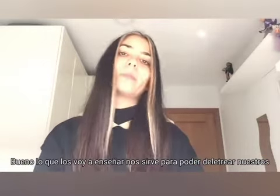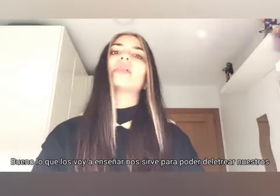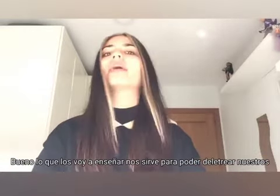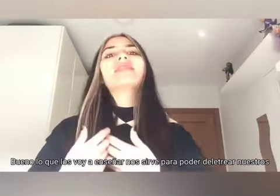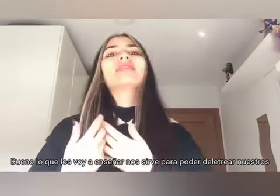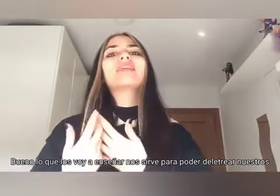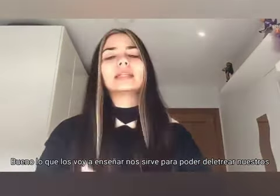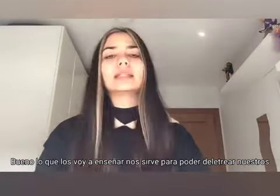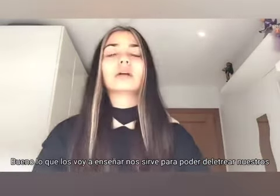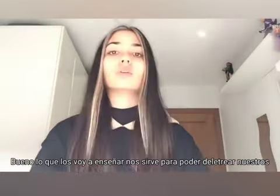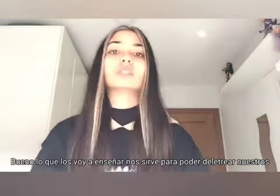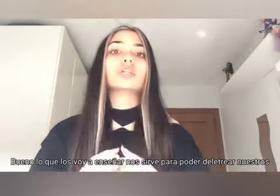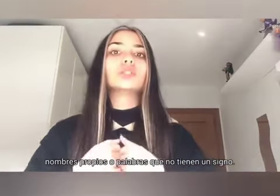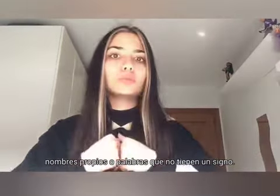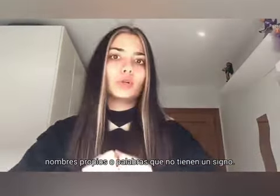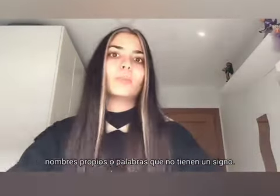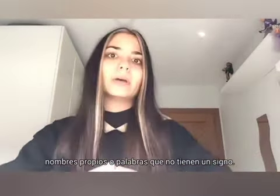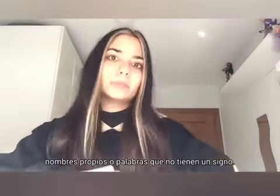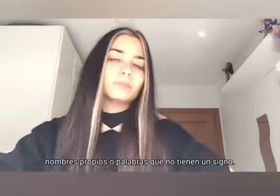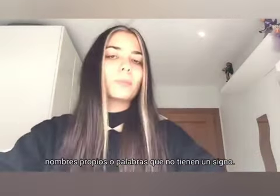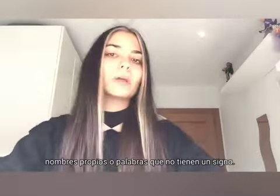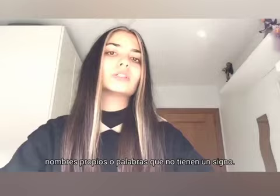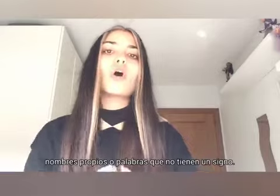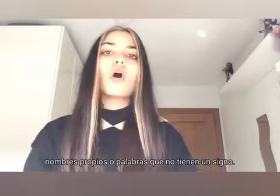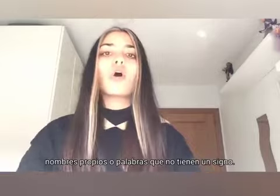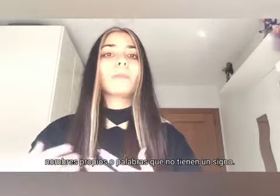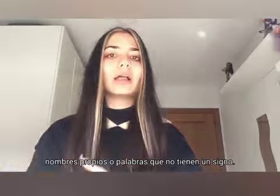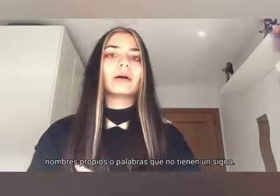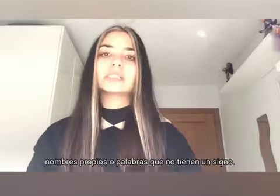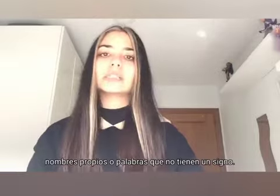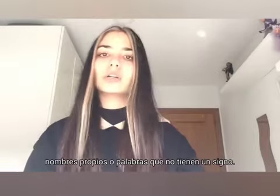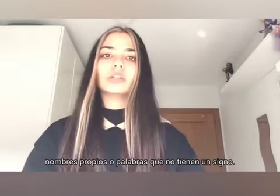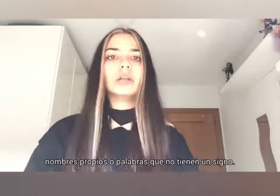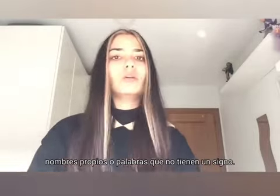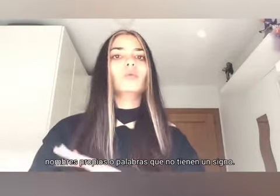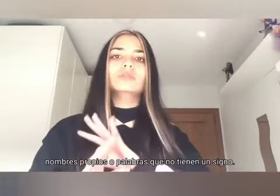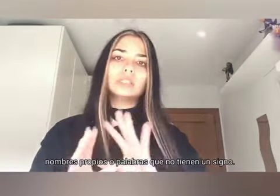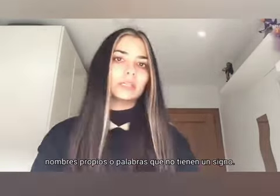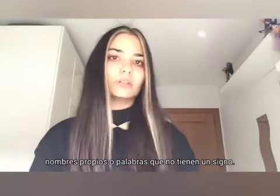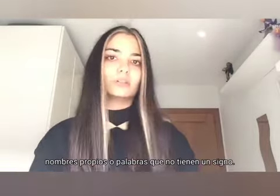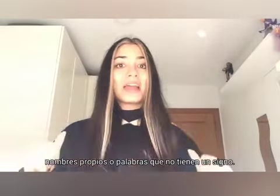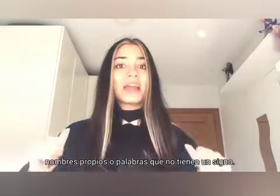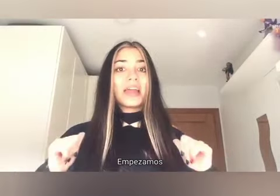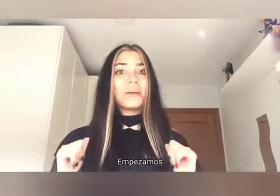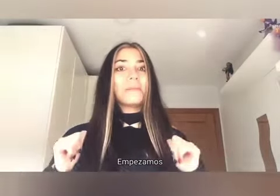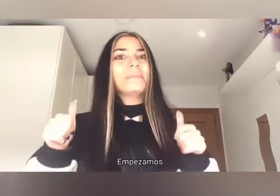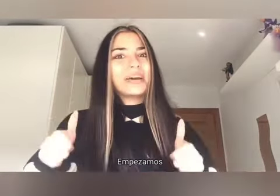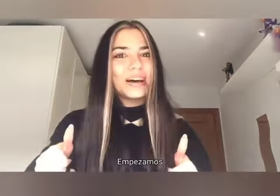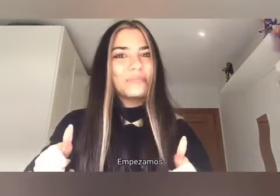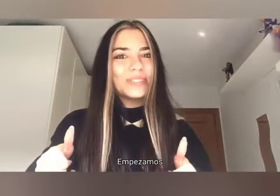poder letrar nuestros nombres propios o palabras que no tienen un signo. ¡Empezamos!